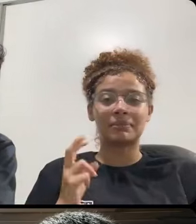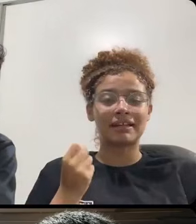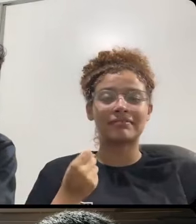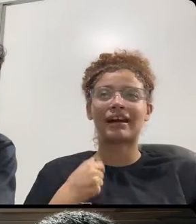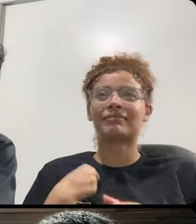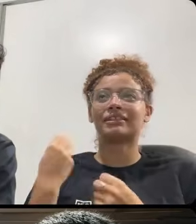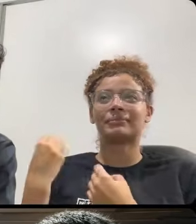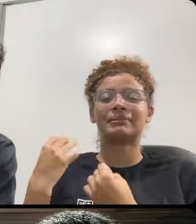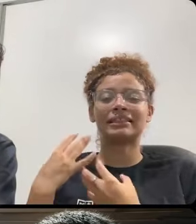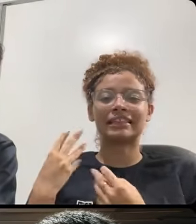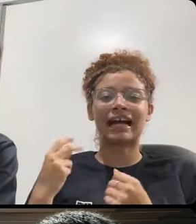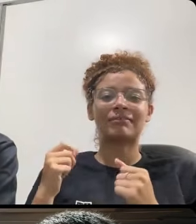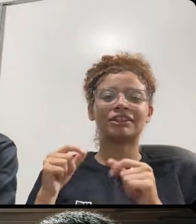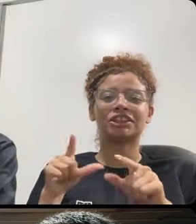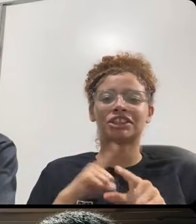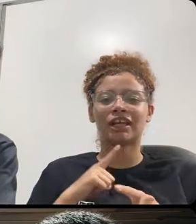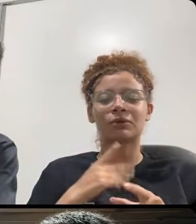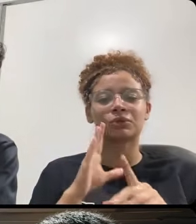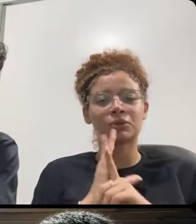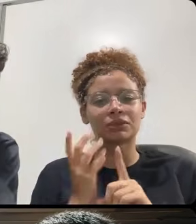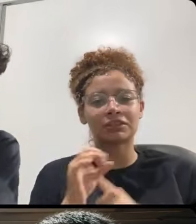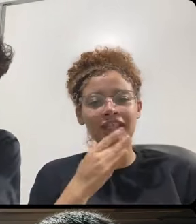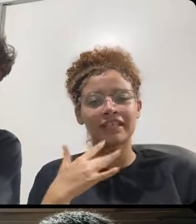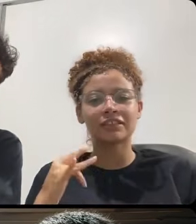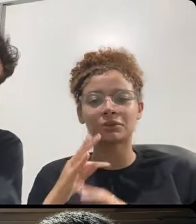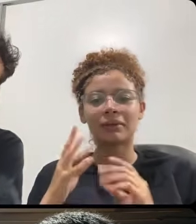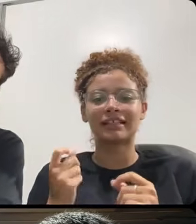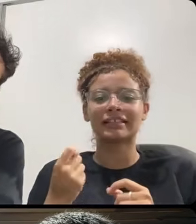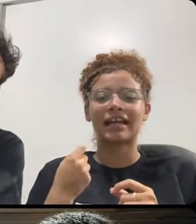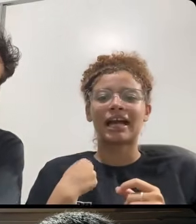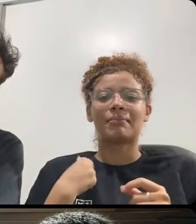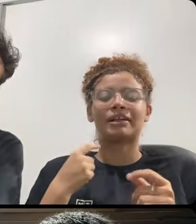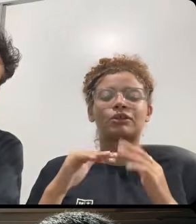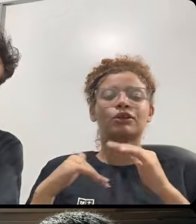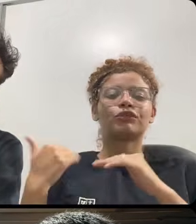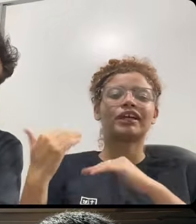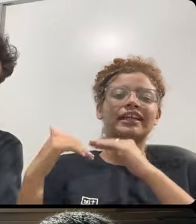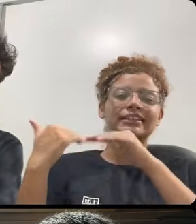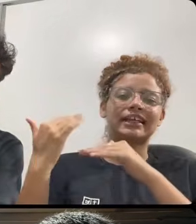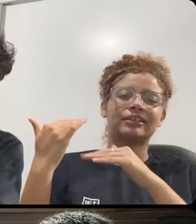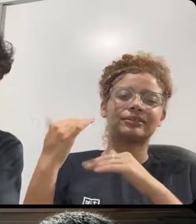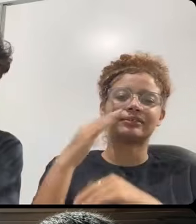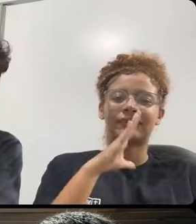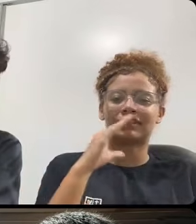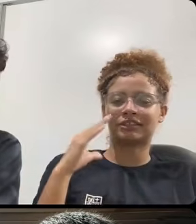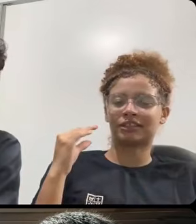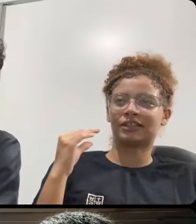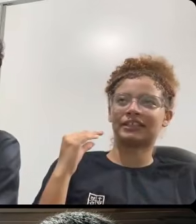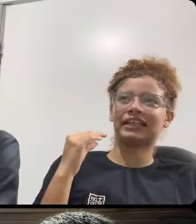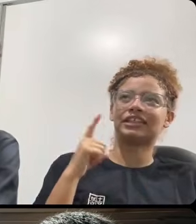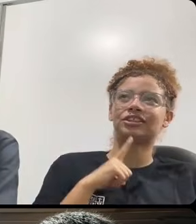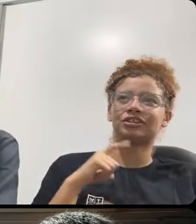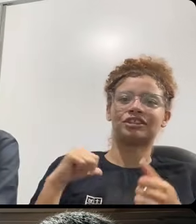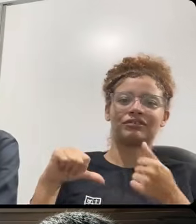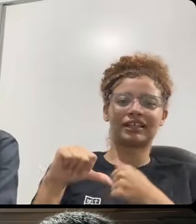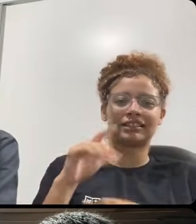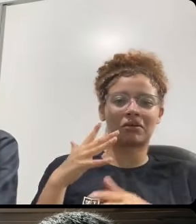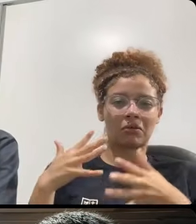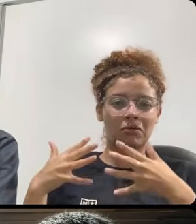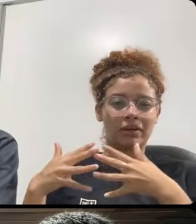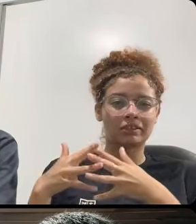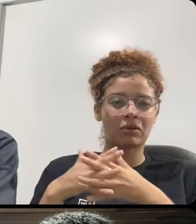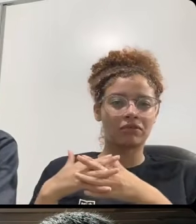minha mãe sempre me levava, sempre me ensinava, e tinha os cultos kids e tudo mais. Mas quando eu fui crescendo, na fase de adolescente, eu